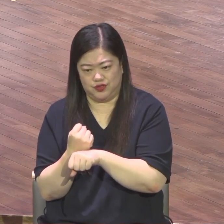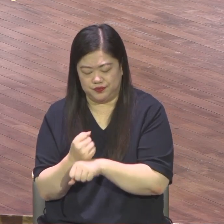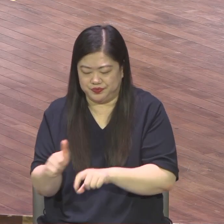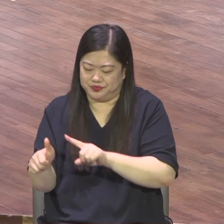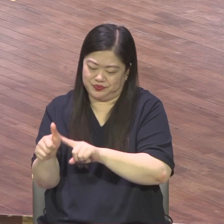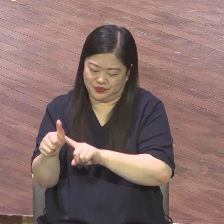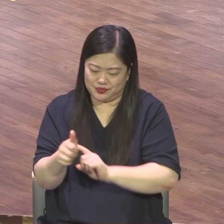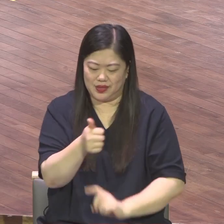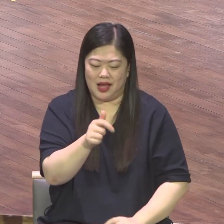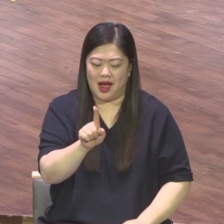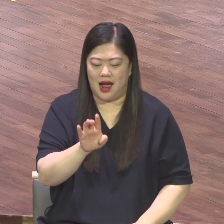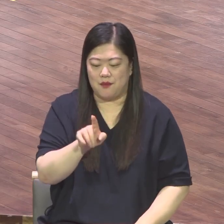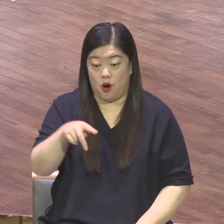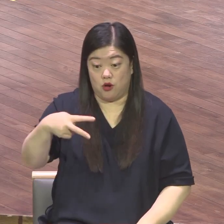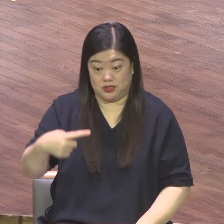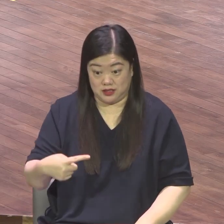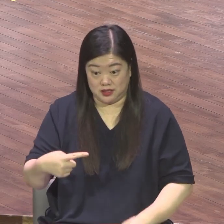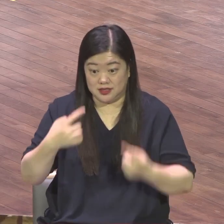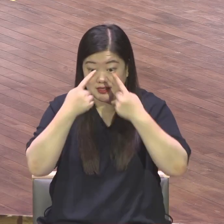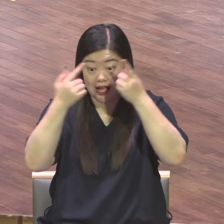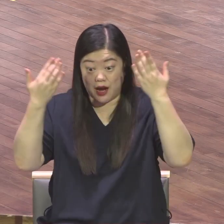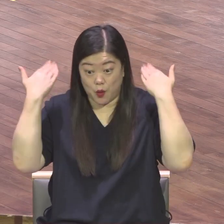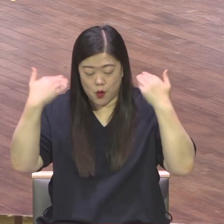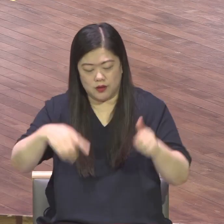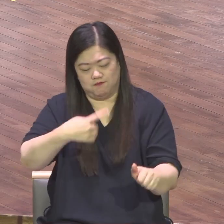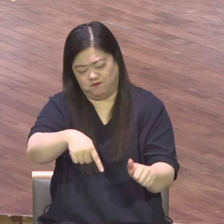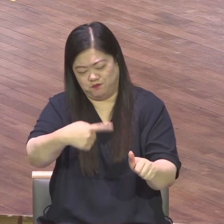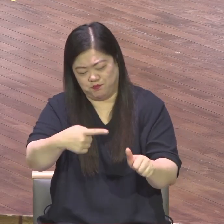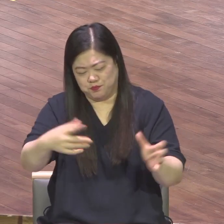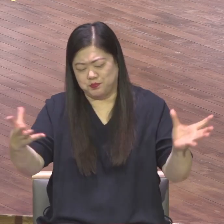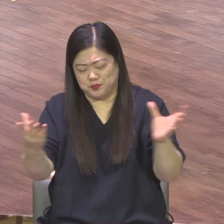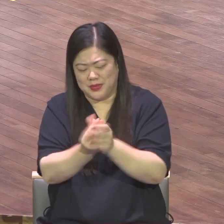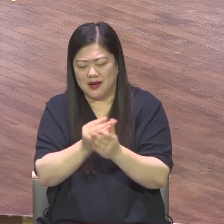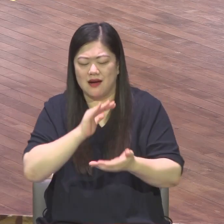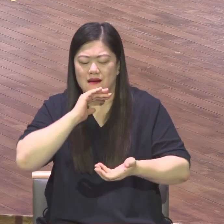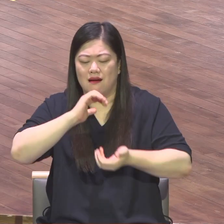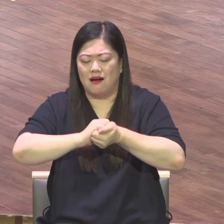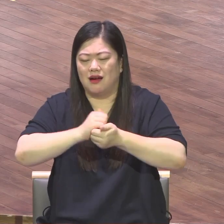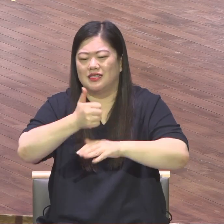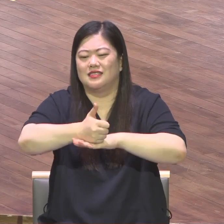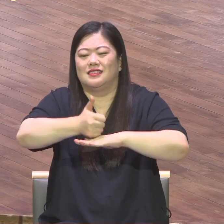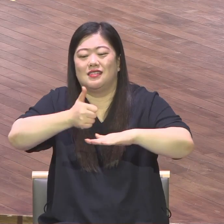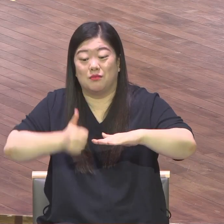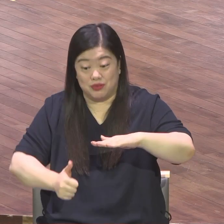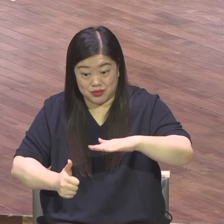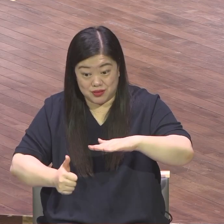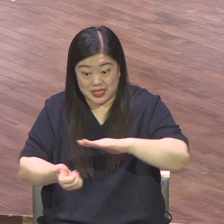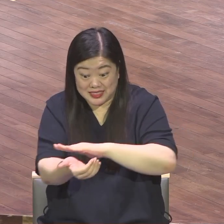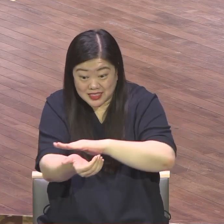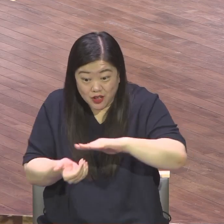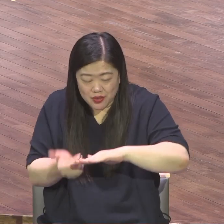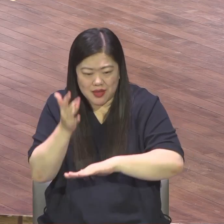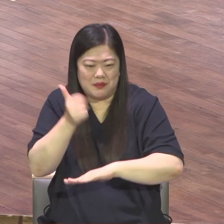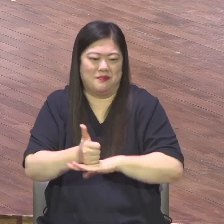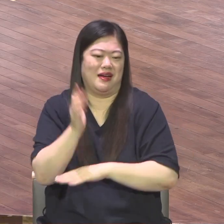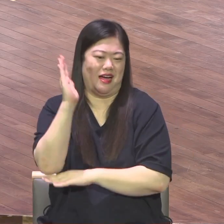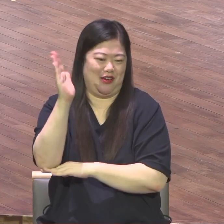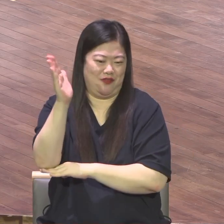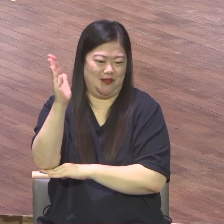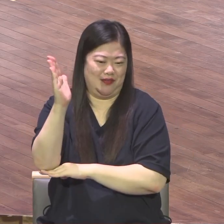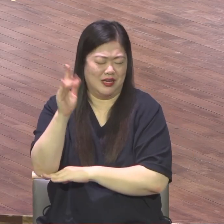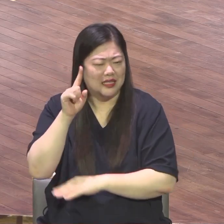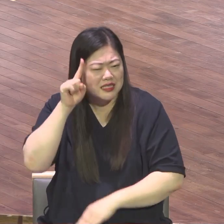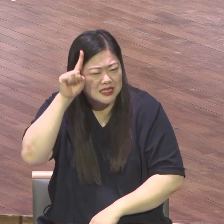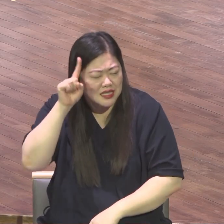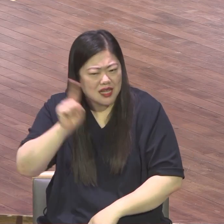하버드 대학에서 고별 이제 마지막 강연을 하고 이제